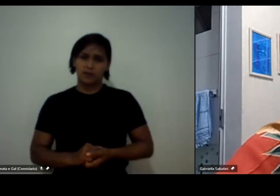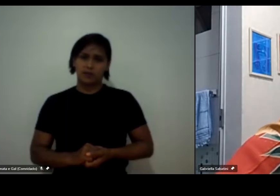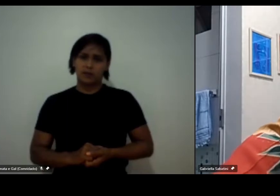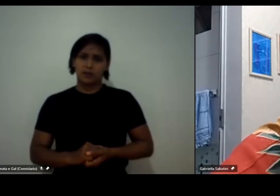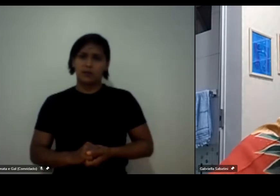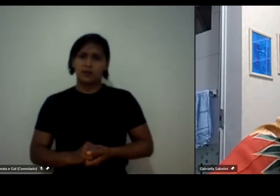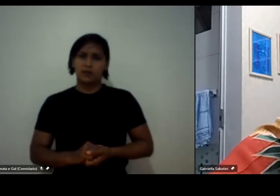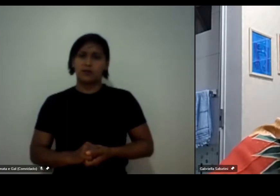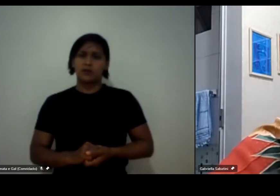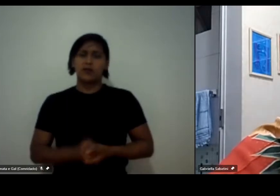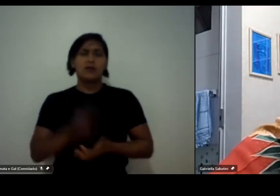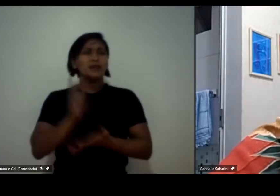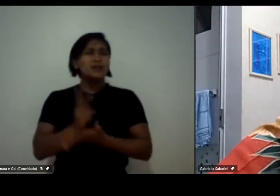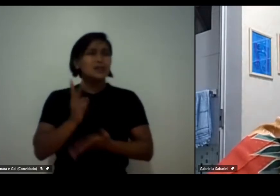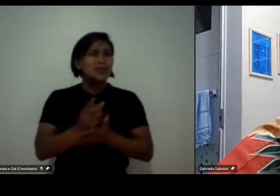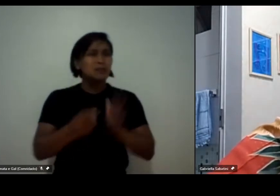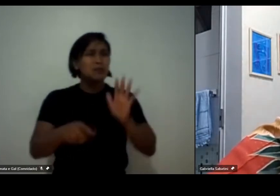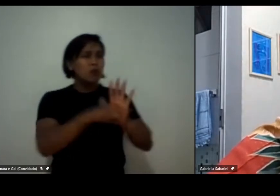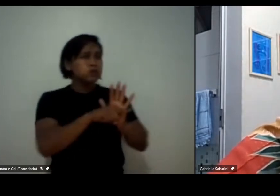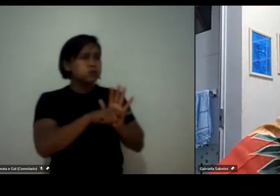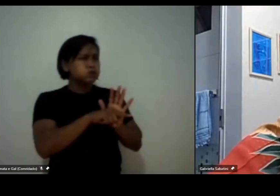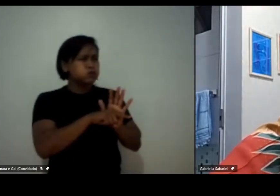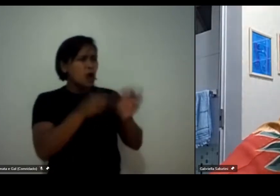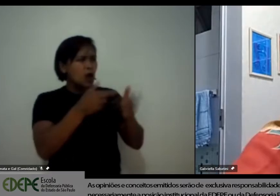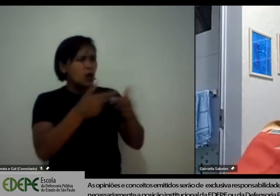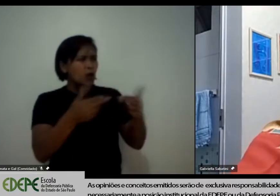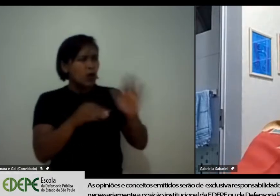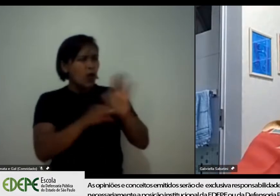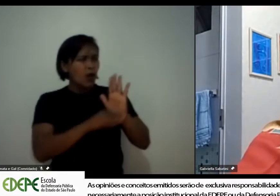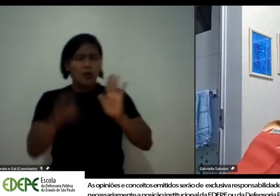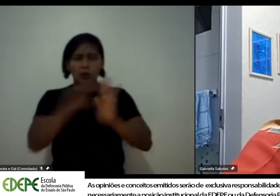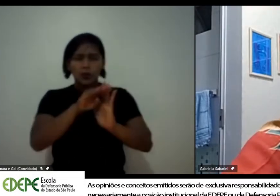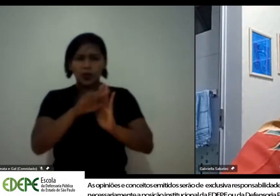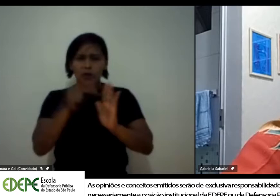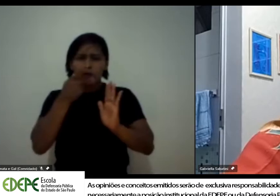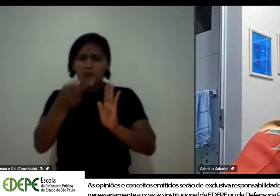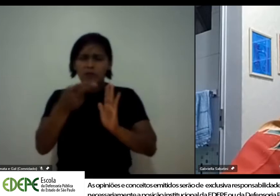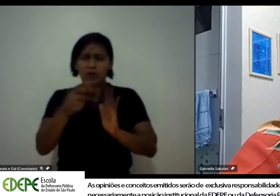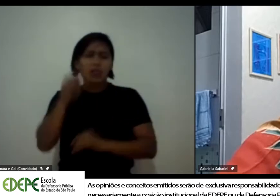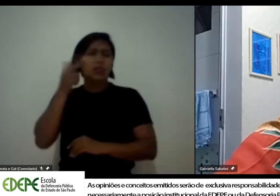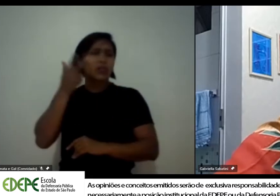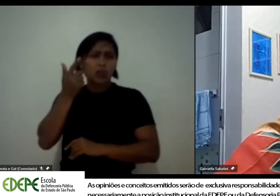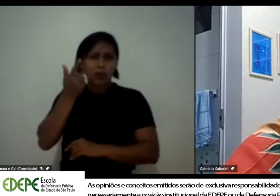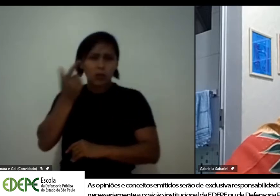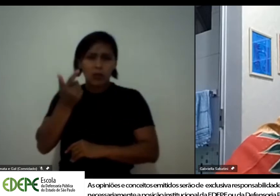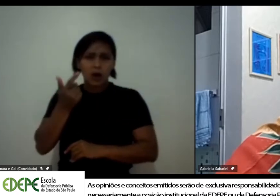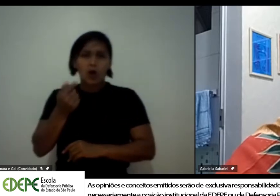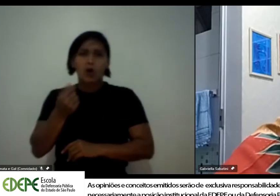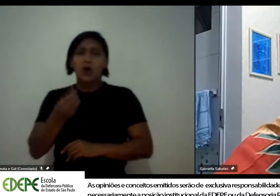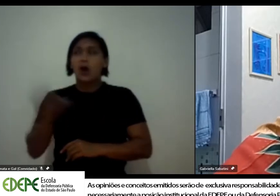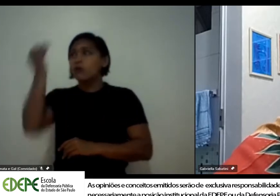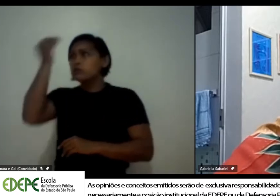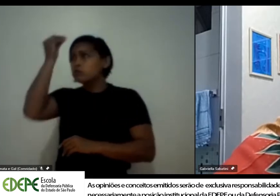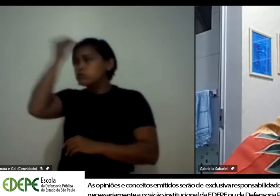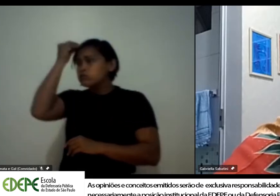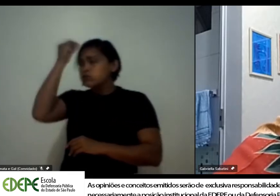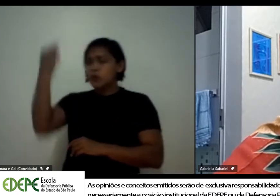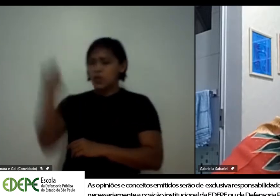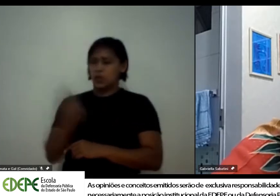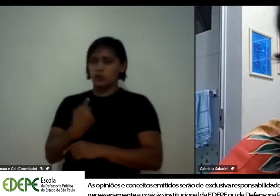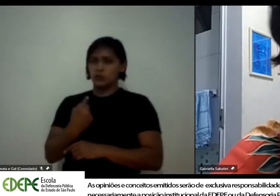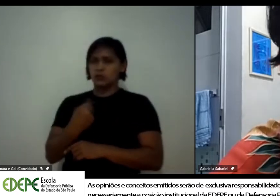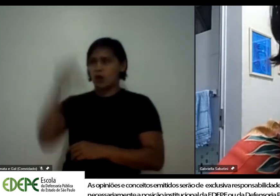Sempre quando nos negam algo ou não alcançamos o que dizem normal, somos culpadas, estamos